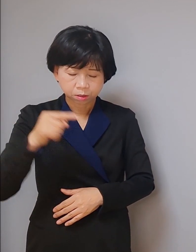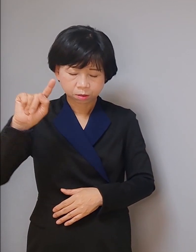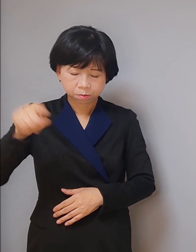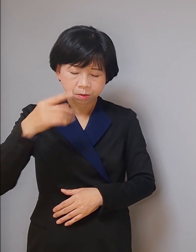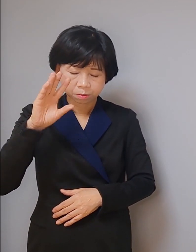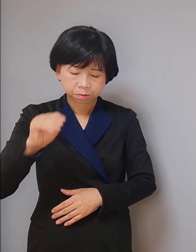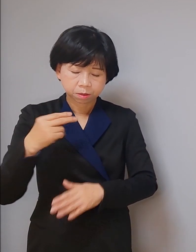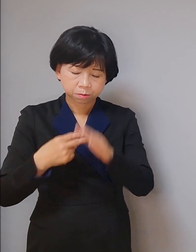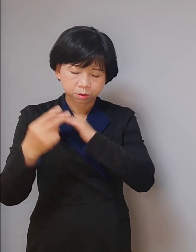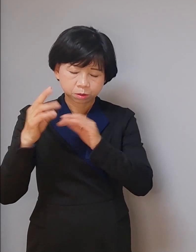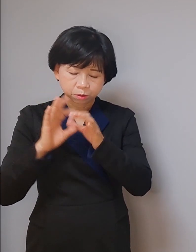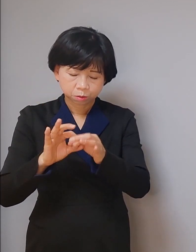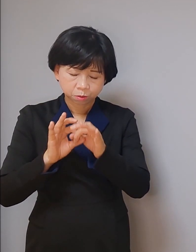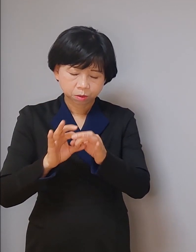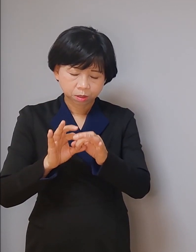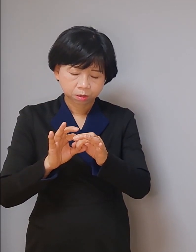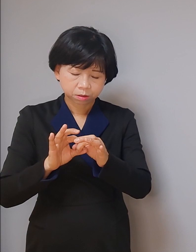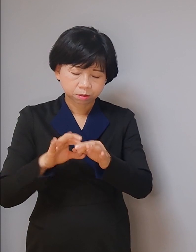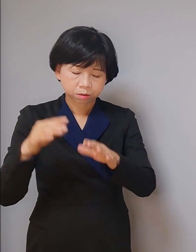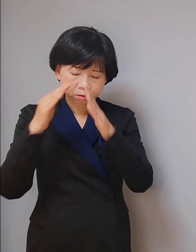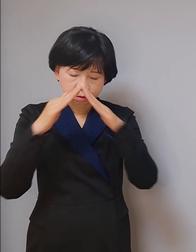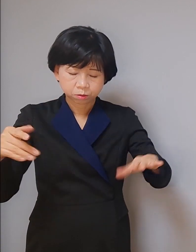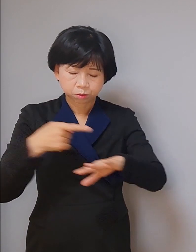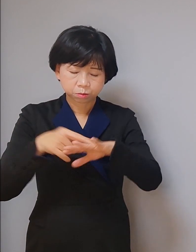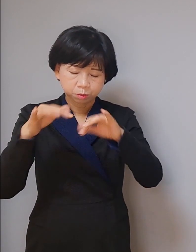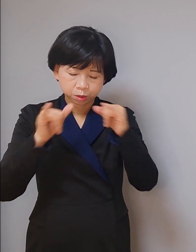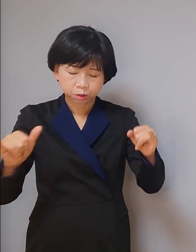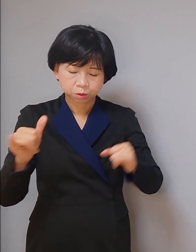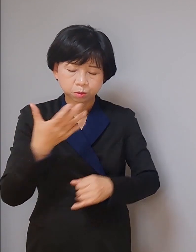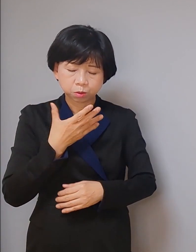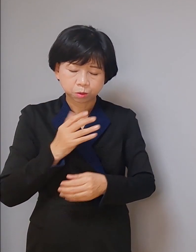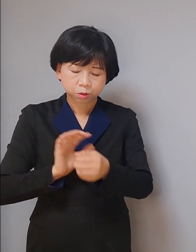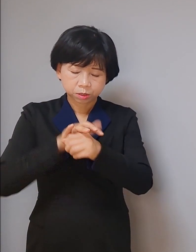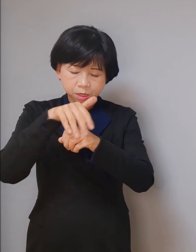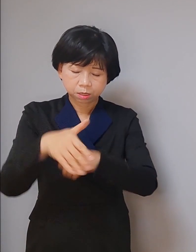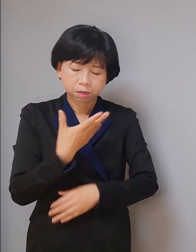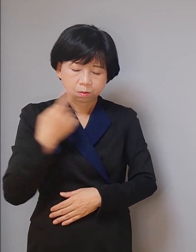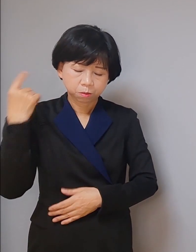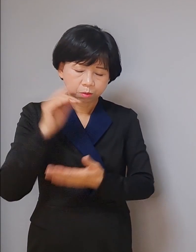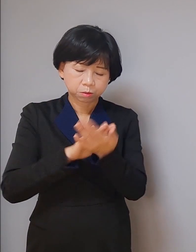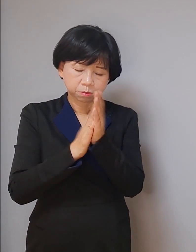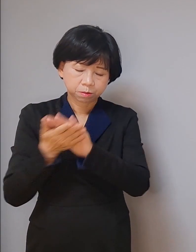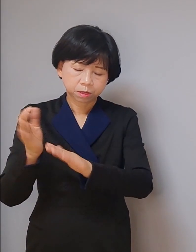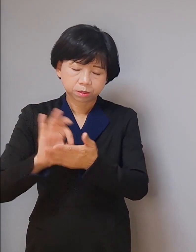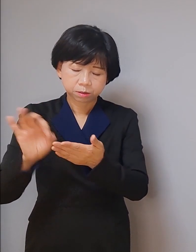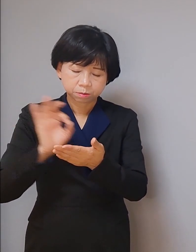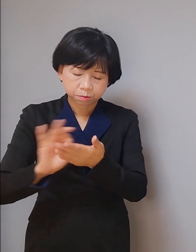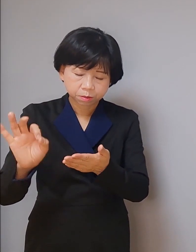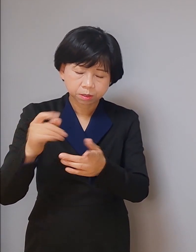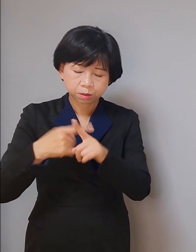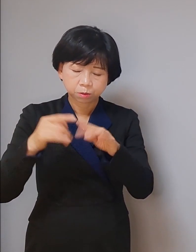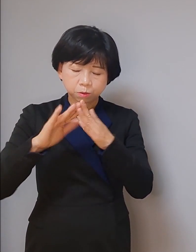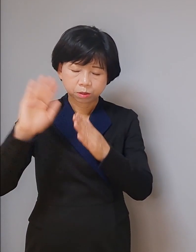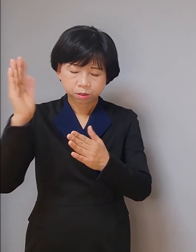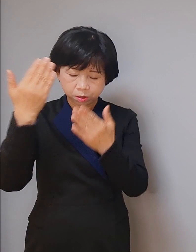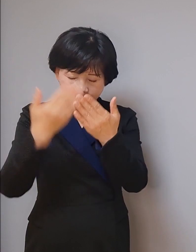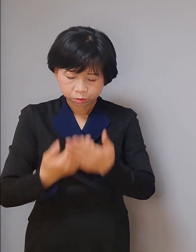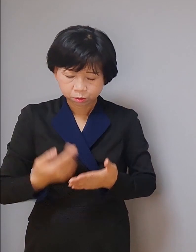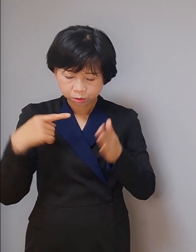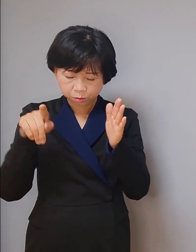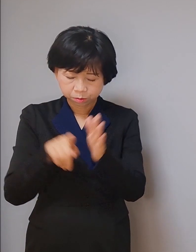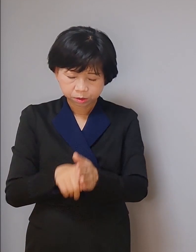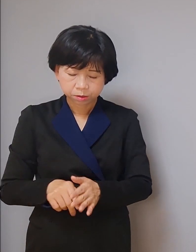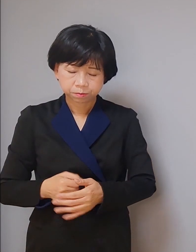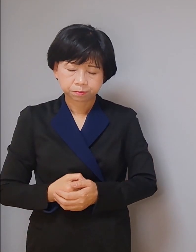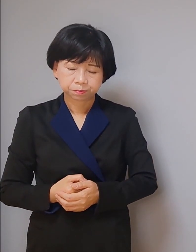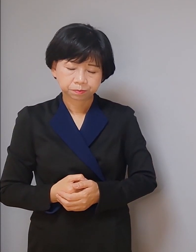통해서 전주 복음화, 민족 복음화, 세계 복음화에 쓰임받는 사랑하는 우리 교회가 되게 해주실 줄